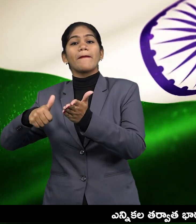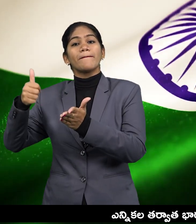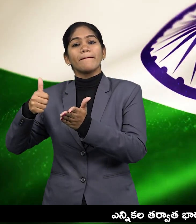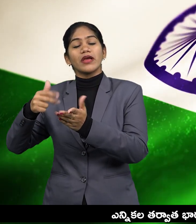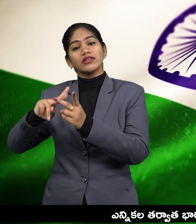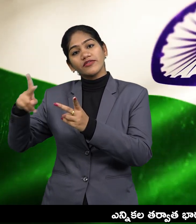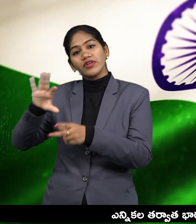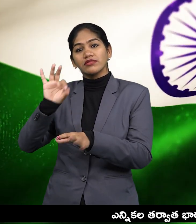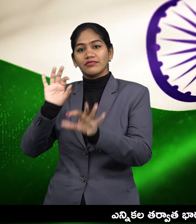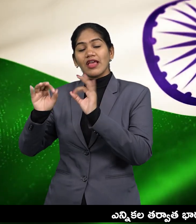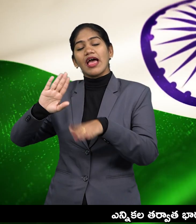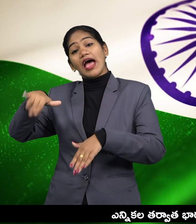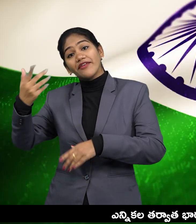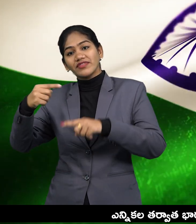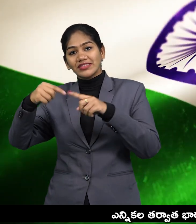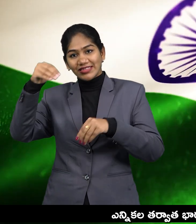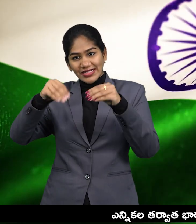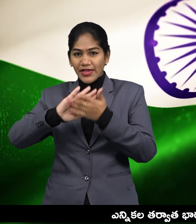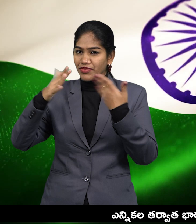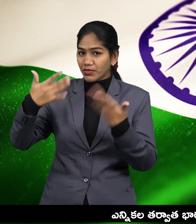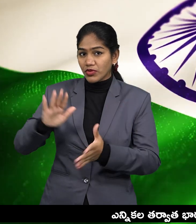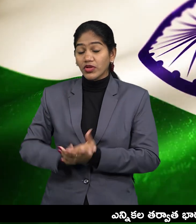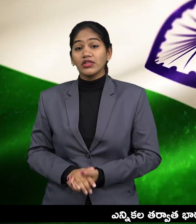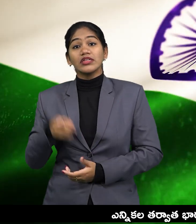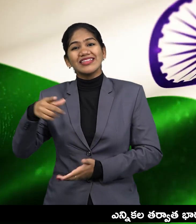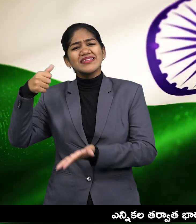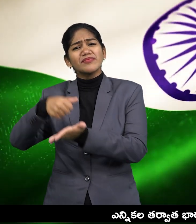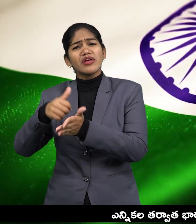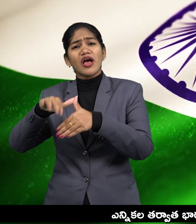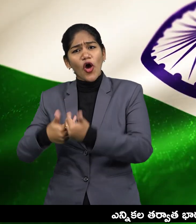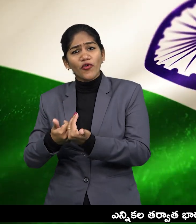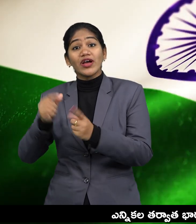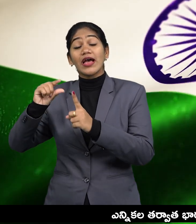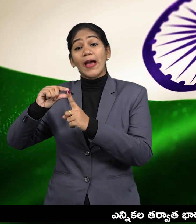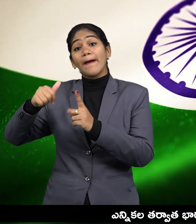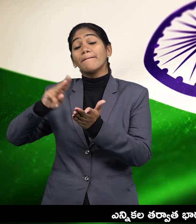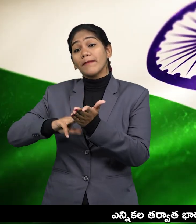ఎన్నికల తర్వాత భారత రాష్ట్రపతి మంత్రిమండలిని నియమిస్తారు.